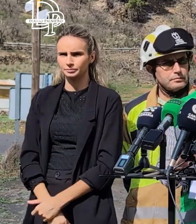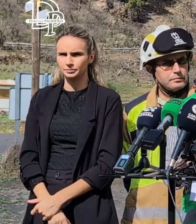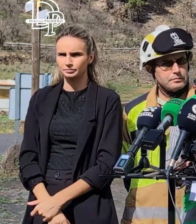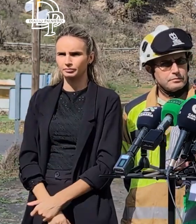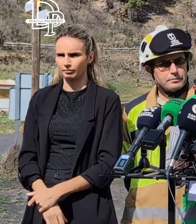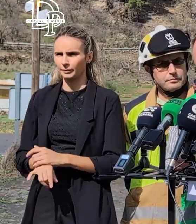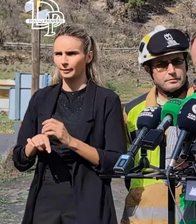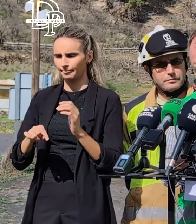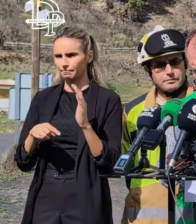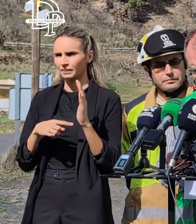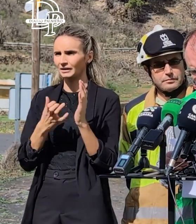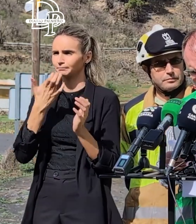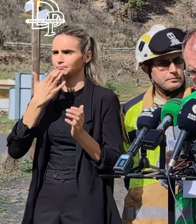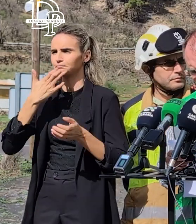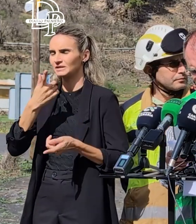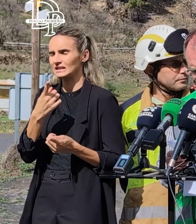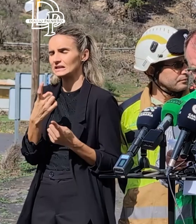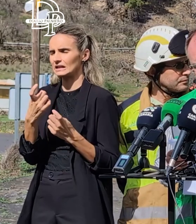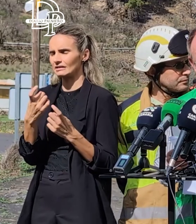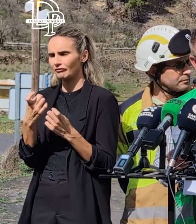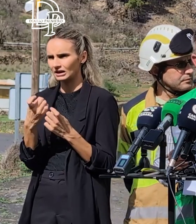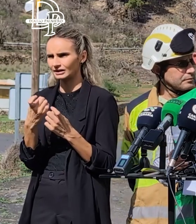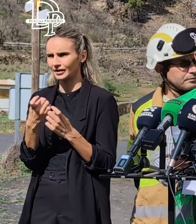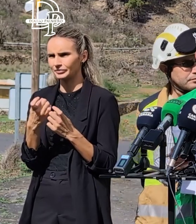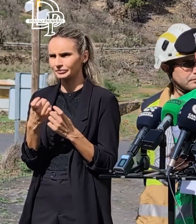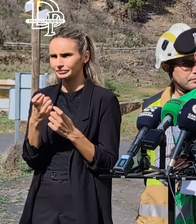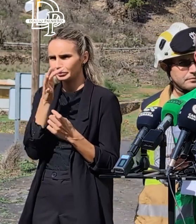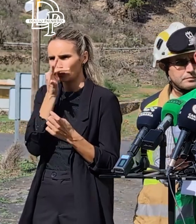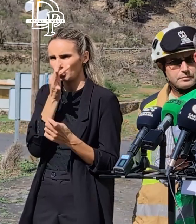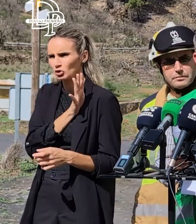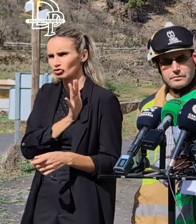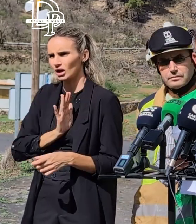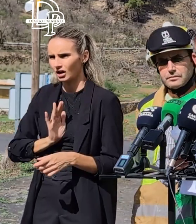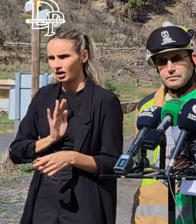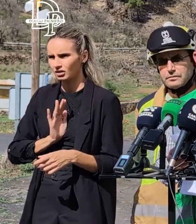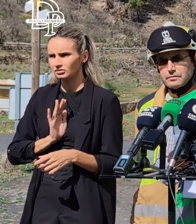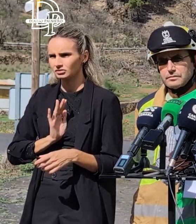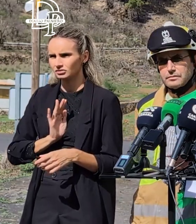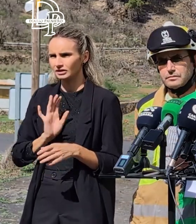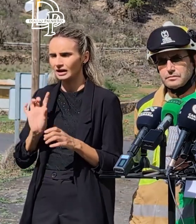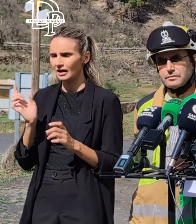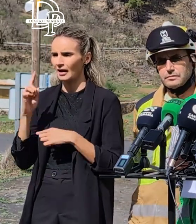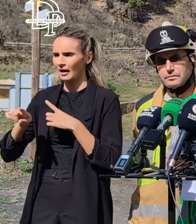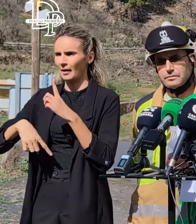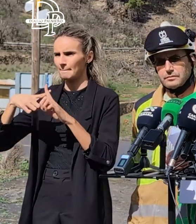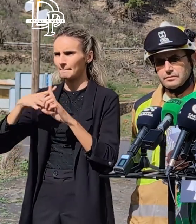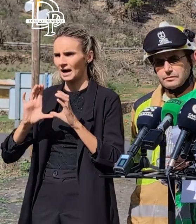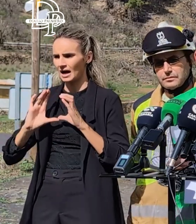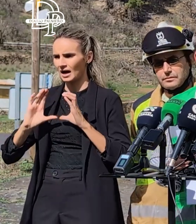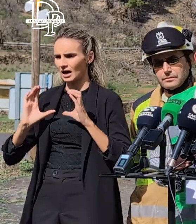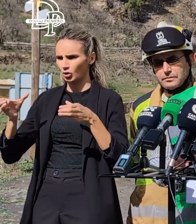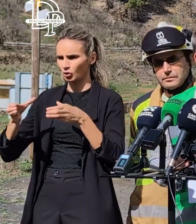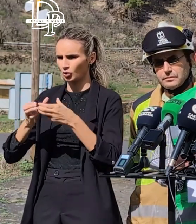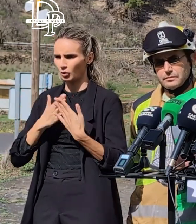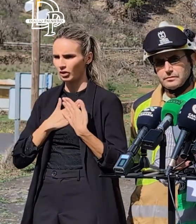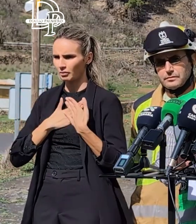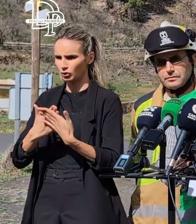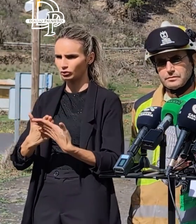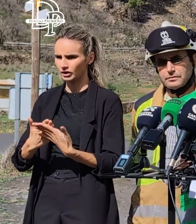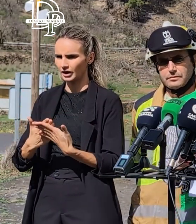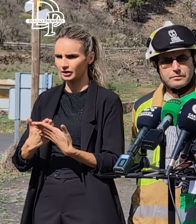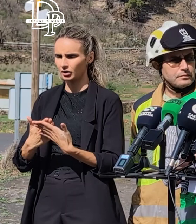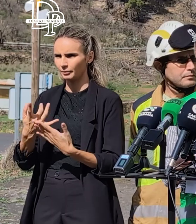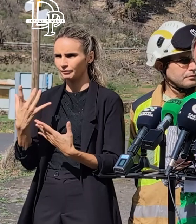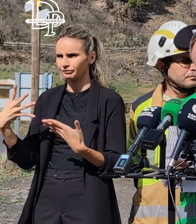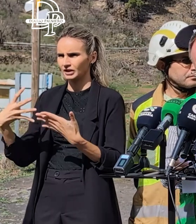previstas por si fuesen necesarias, y un grupo de voluntarios que ya todos conocemos, que es el Grupo de Voluntarios Sin